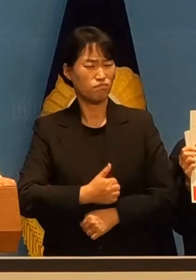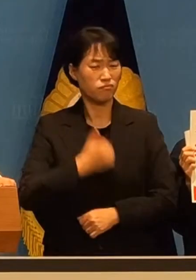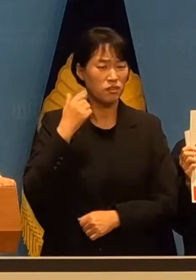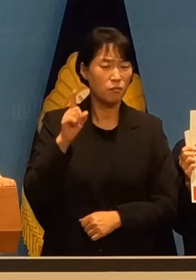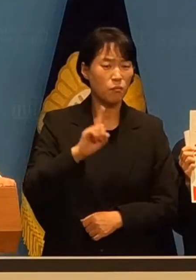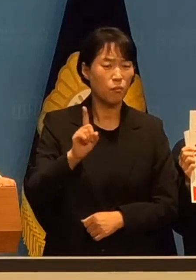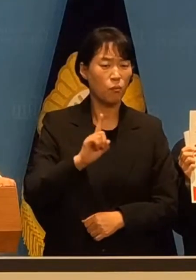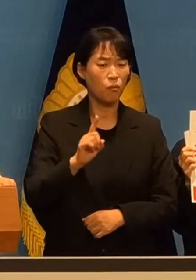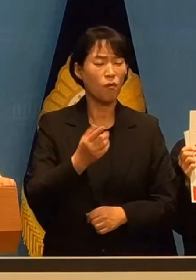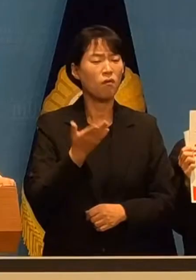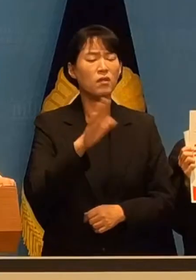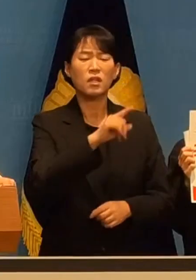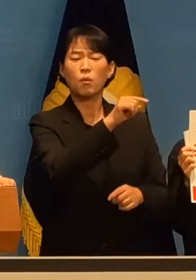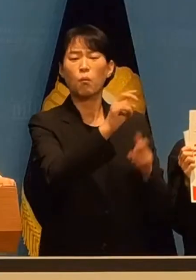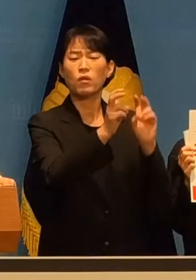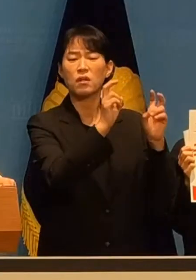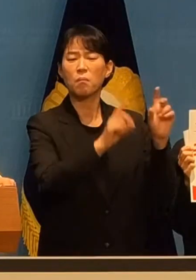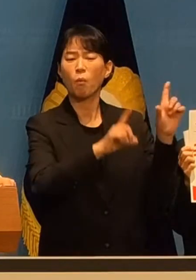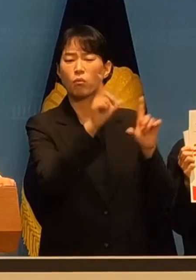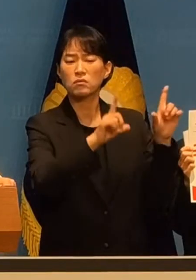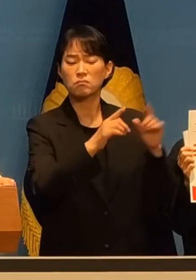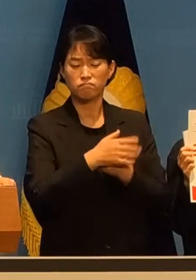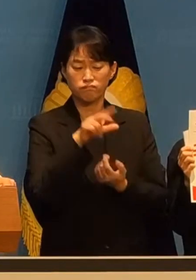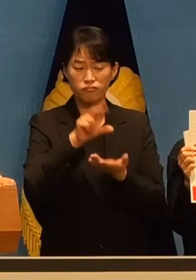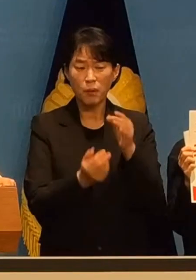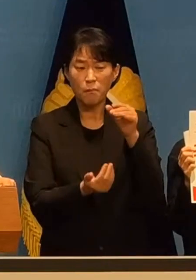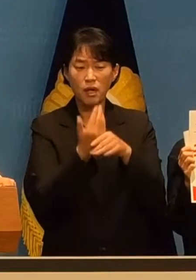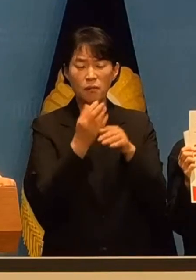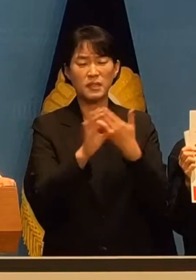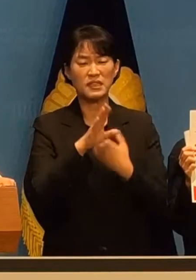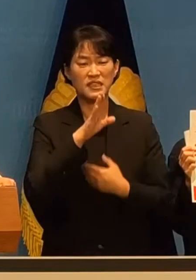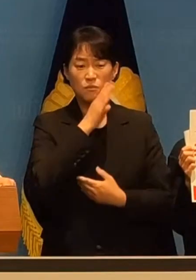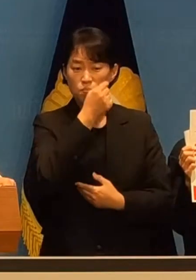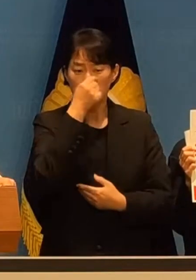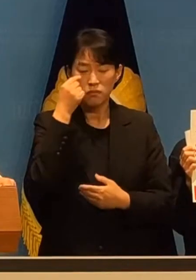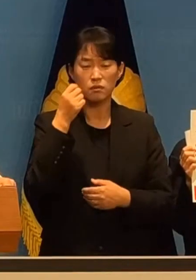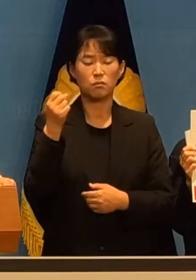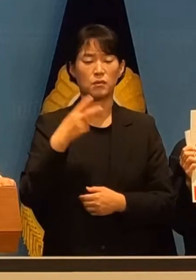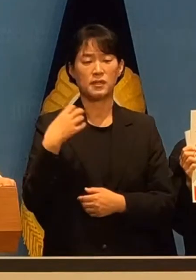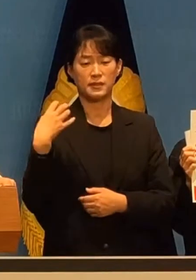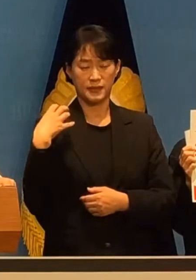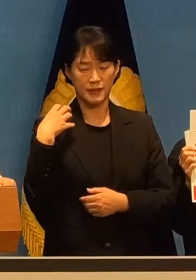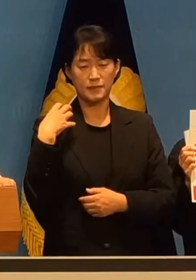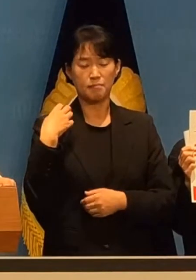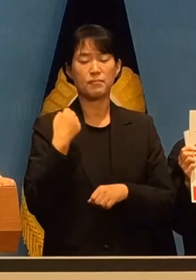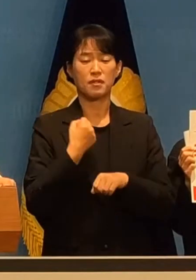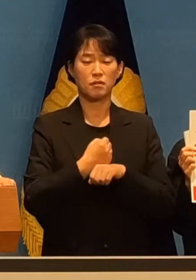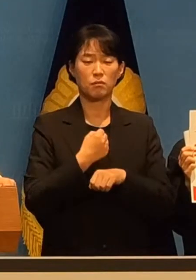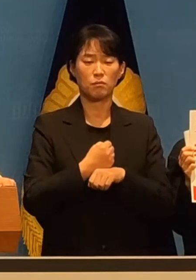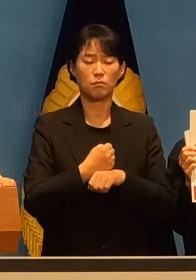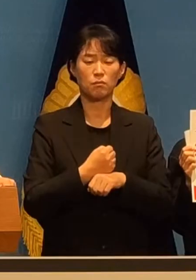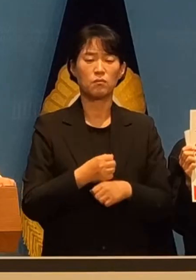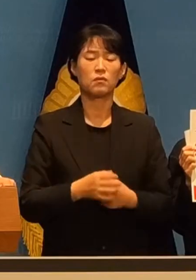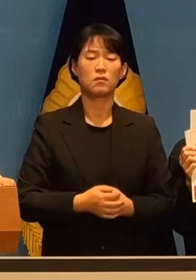쿠팡의 태도입니다. 문제가 발생하면 진실을 밝히고 책임을 지고